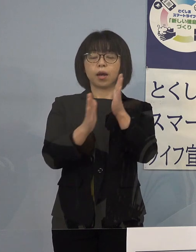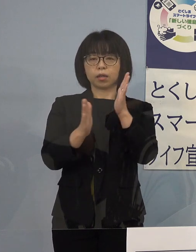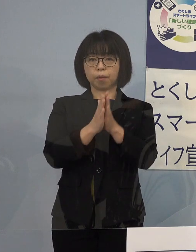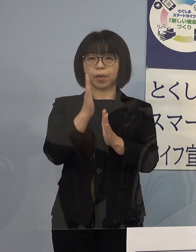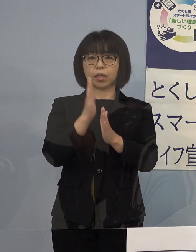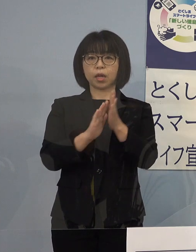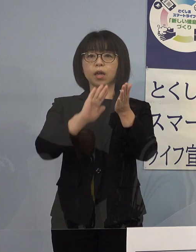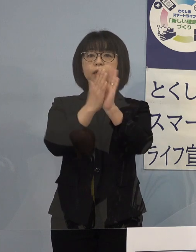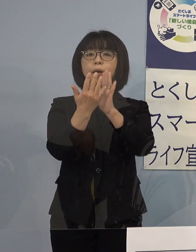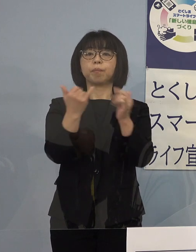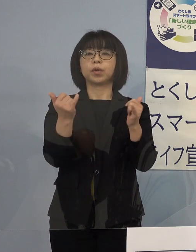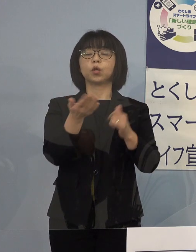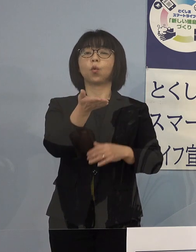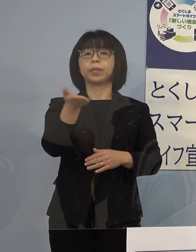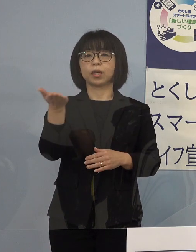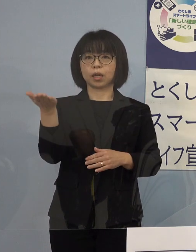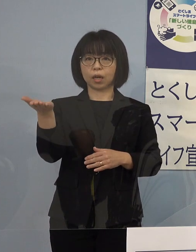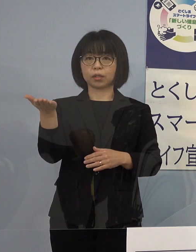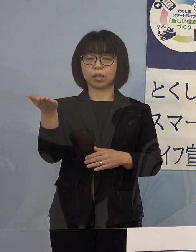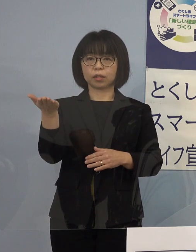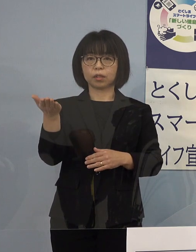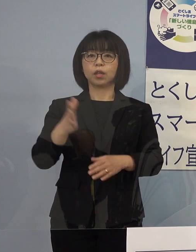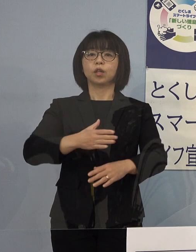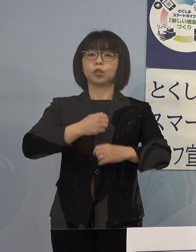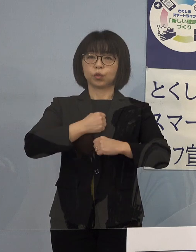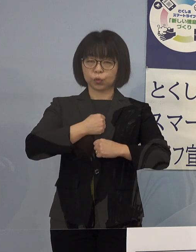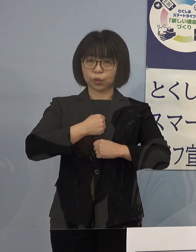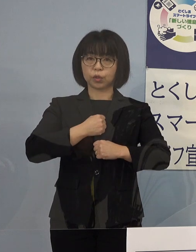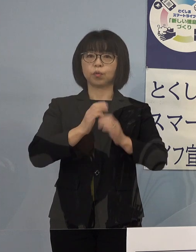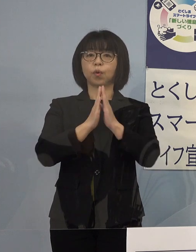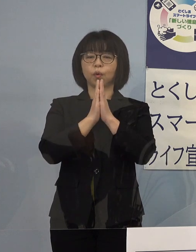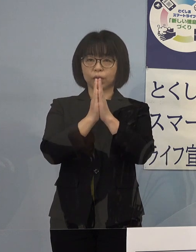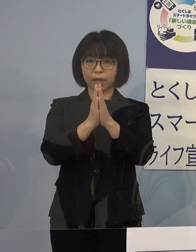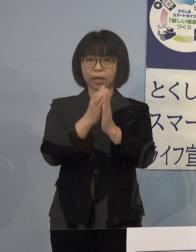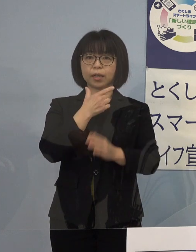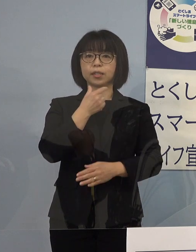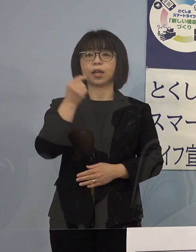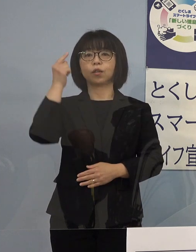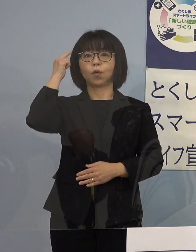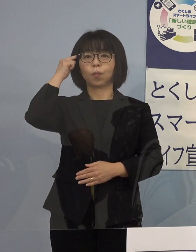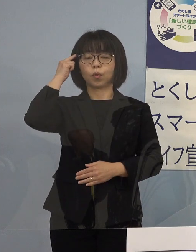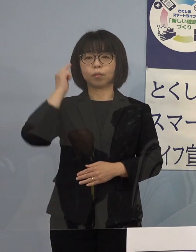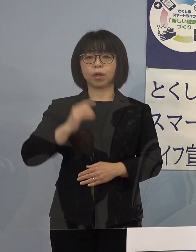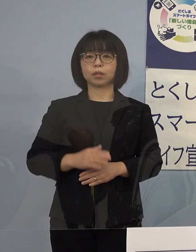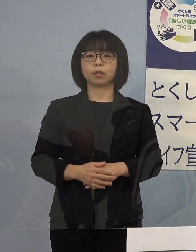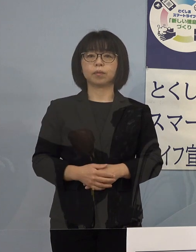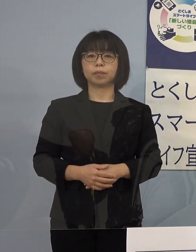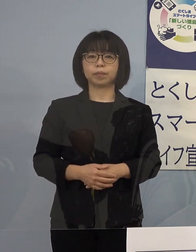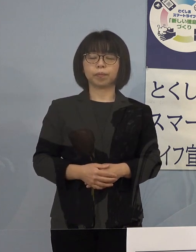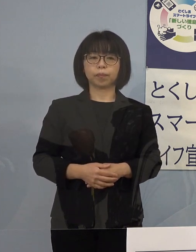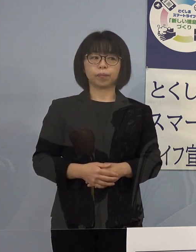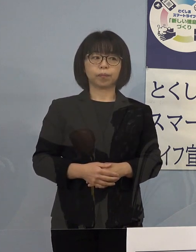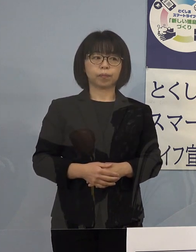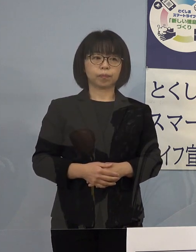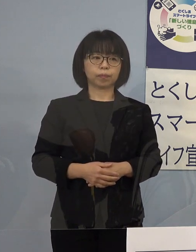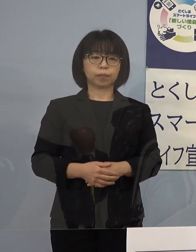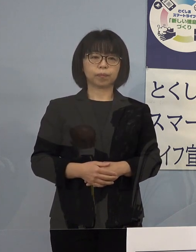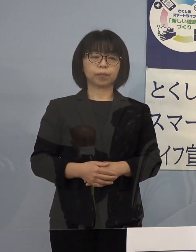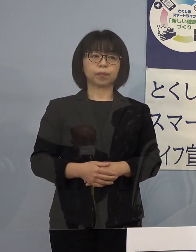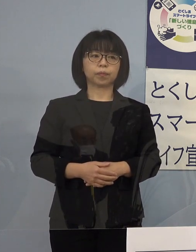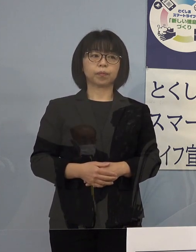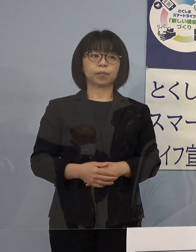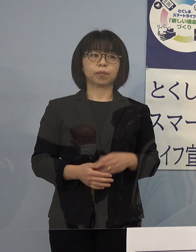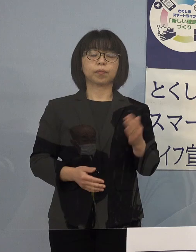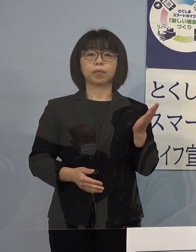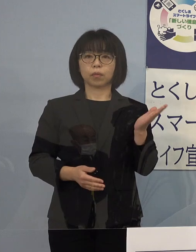して県民の皆様方に以下の点についてご留意をいただければと思います。ということで、